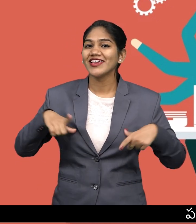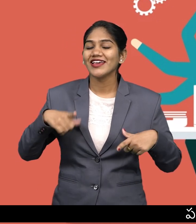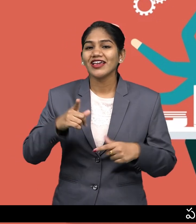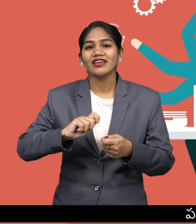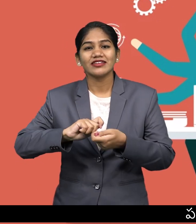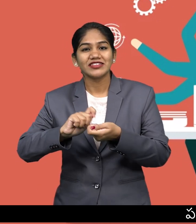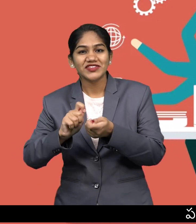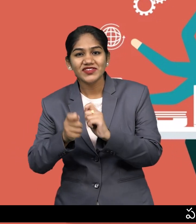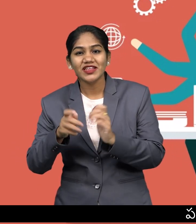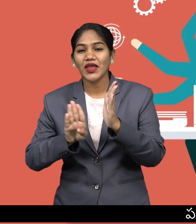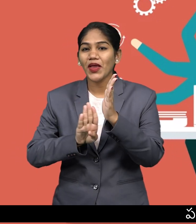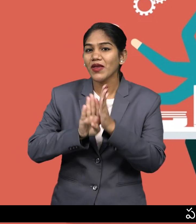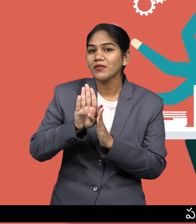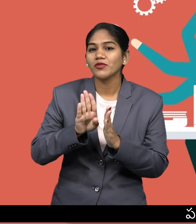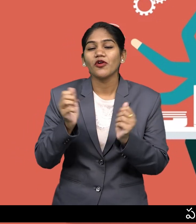పంచుకుంటారు.